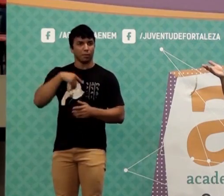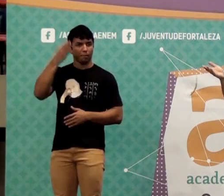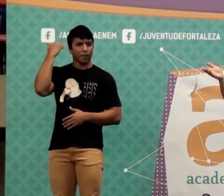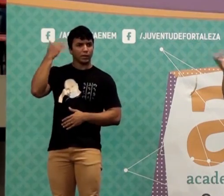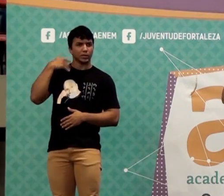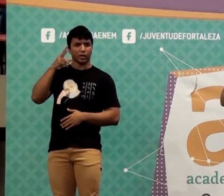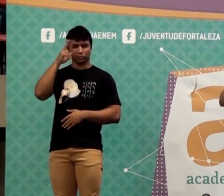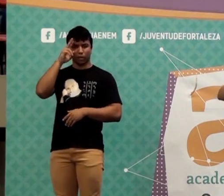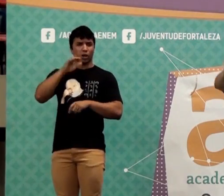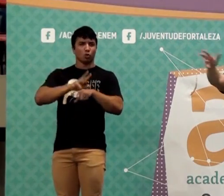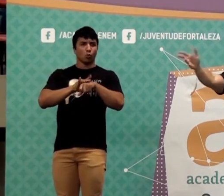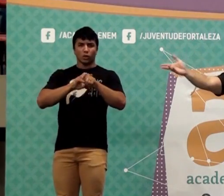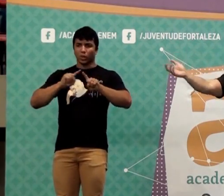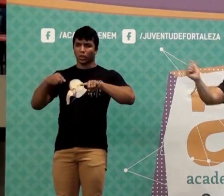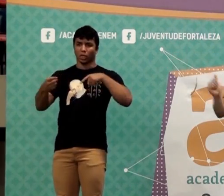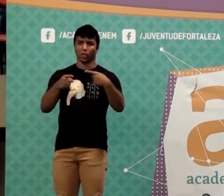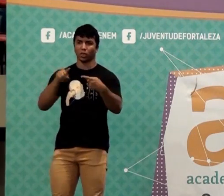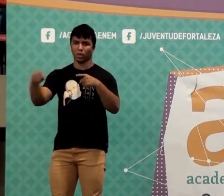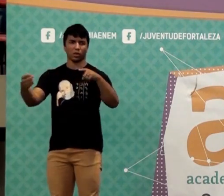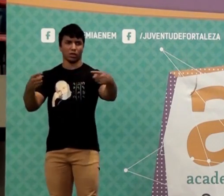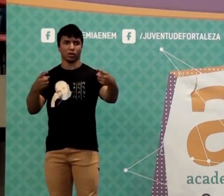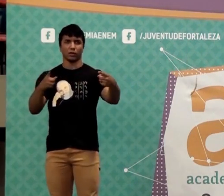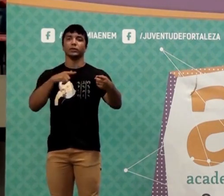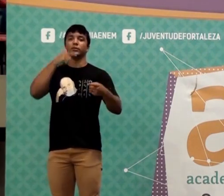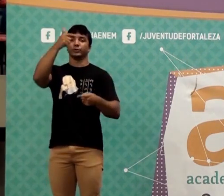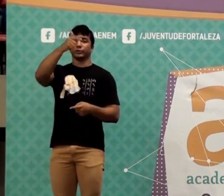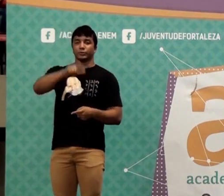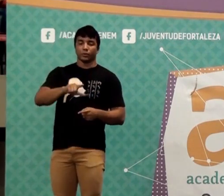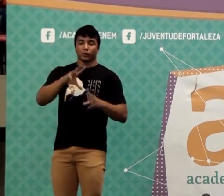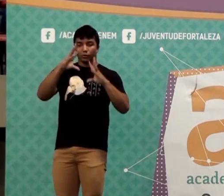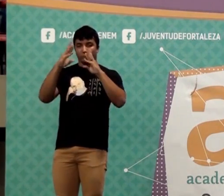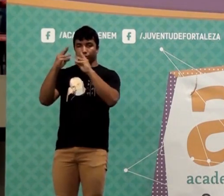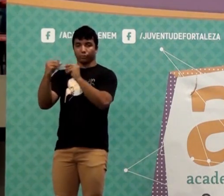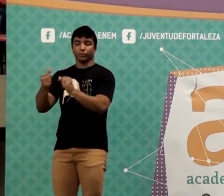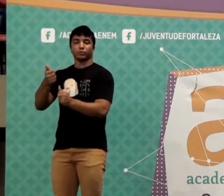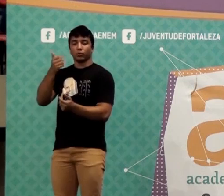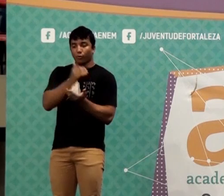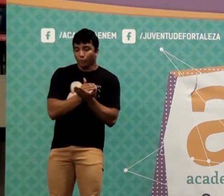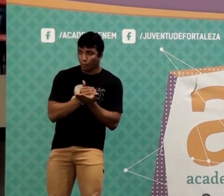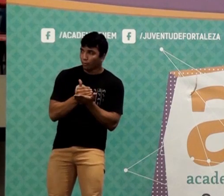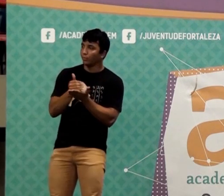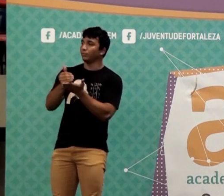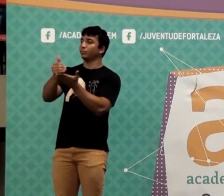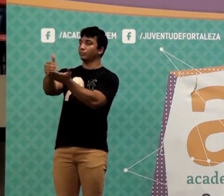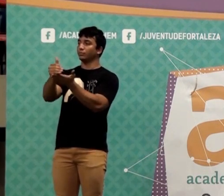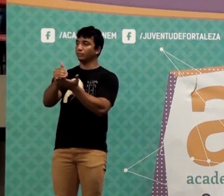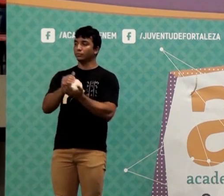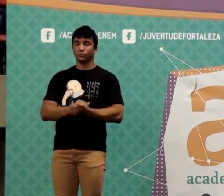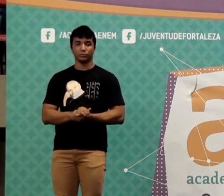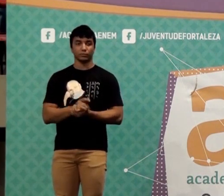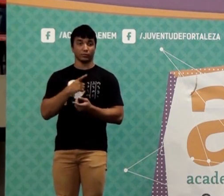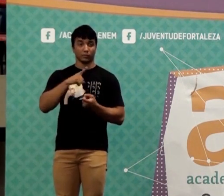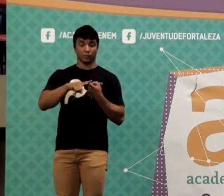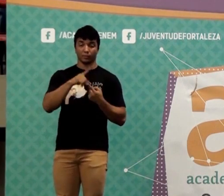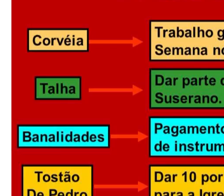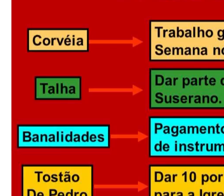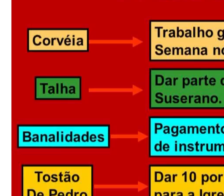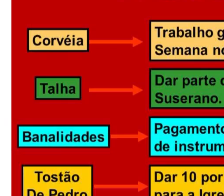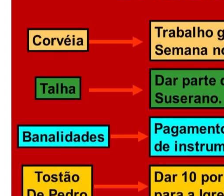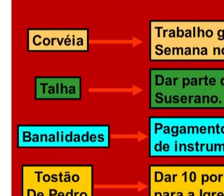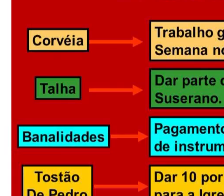feudo foi invadido, hein? Porque se o feudo foi invadido pelos bárbaros, levaram tudo. Começa tudo de